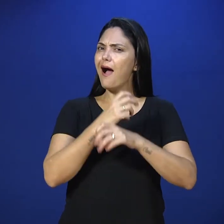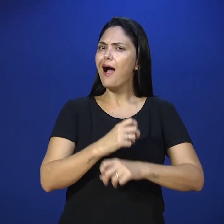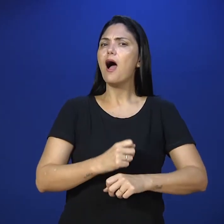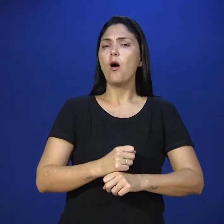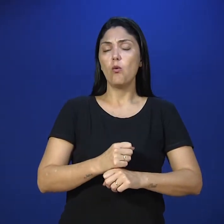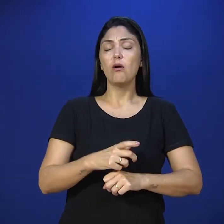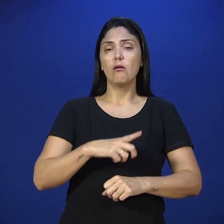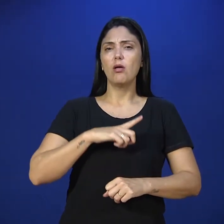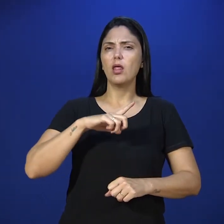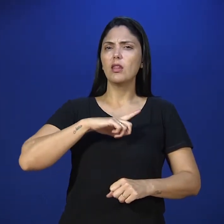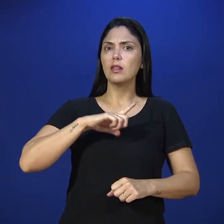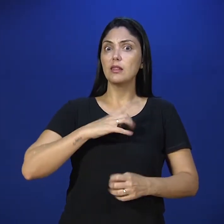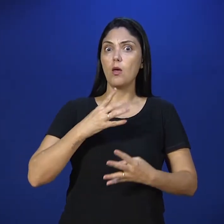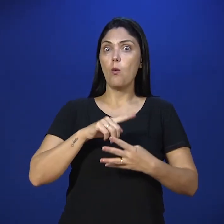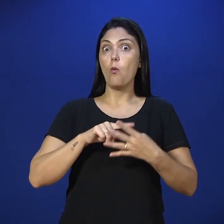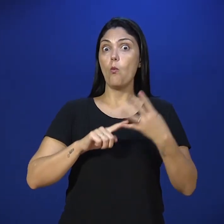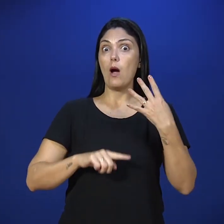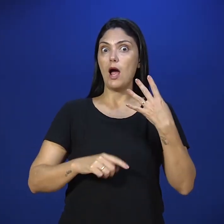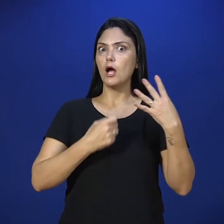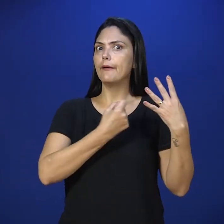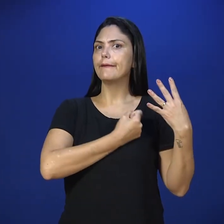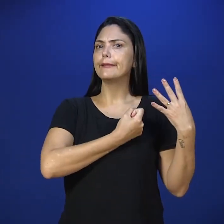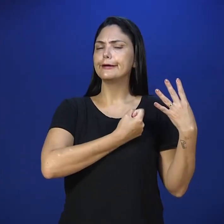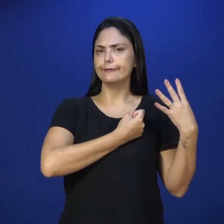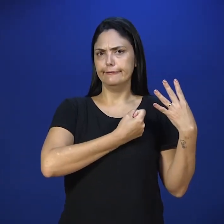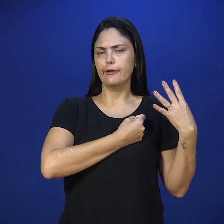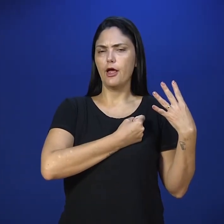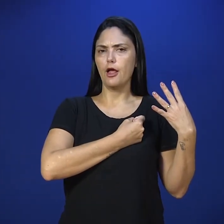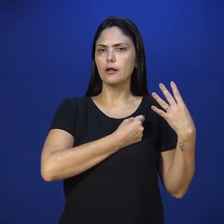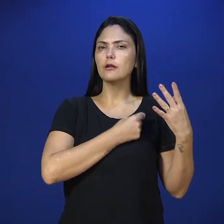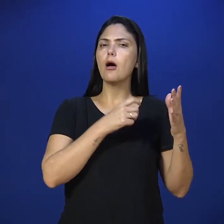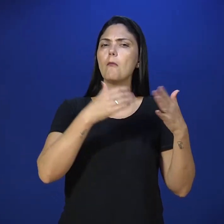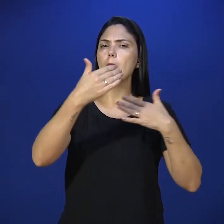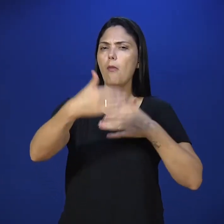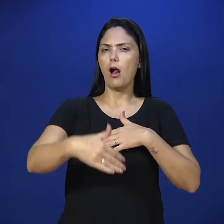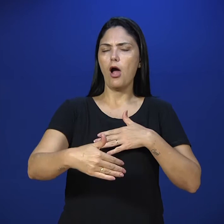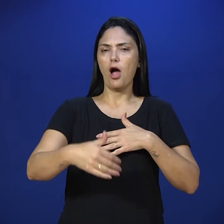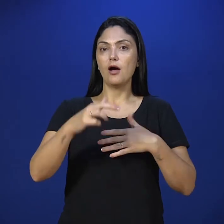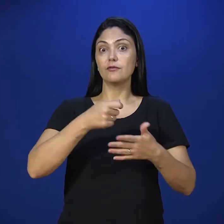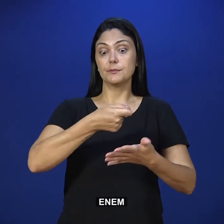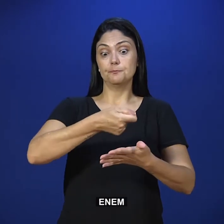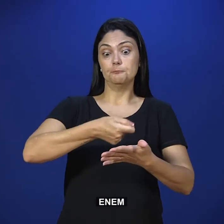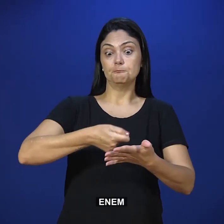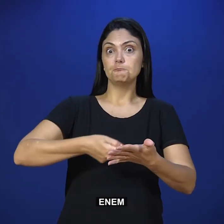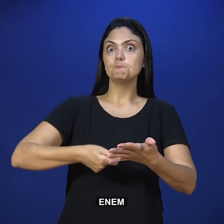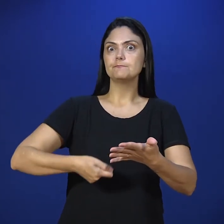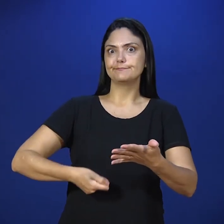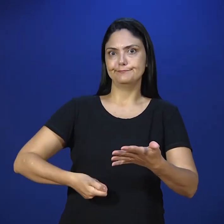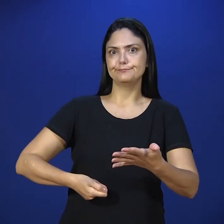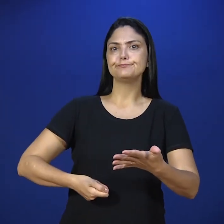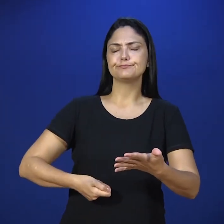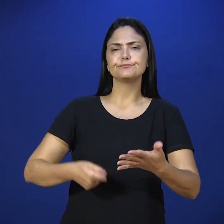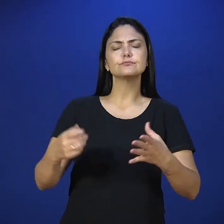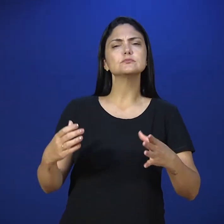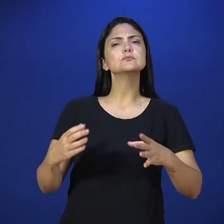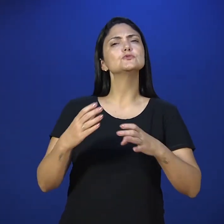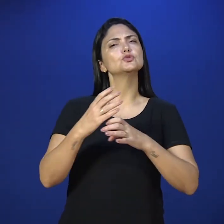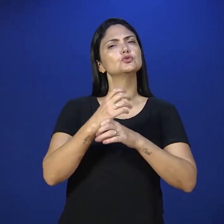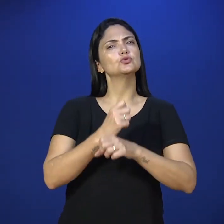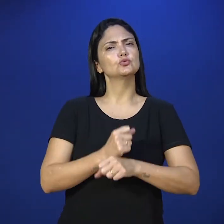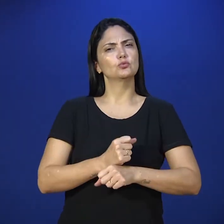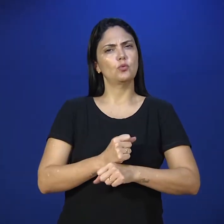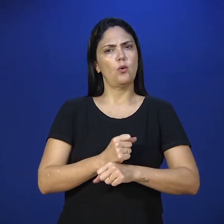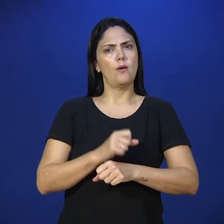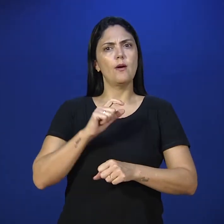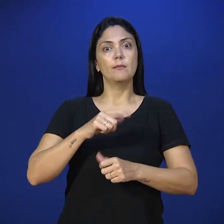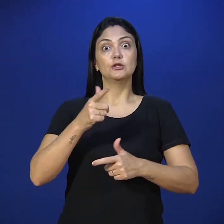serão consideradas as 4 notas das provas objetivas e da prova de redação do Enem, somando-se essas